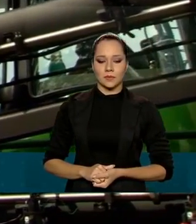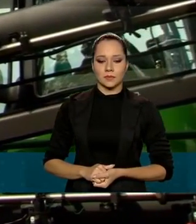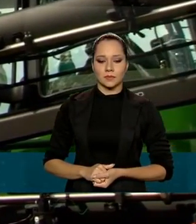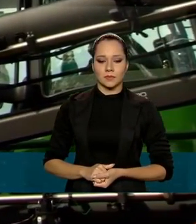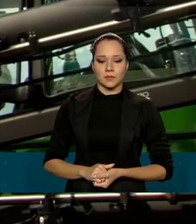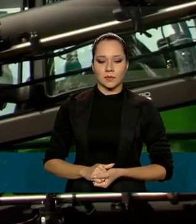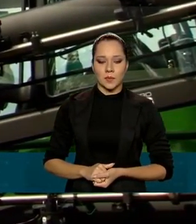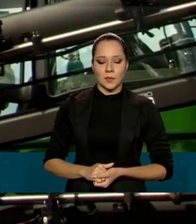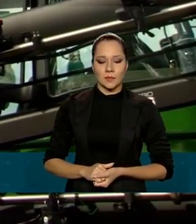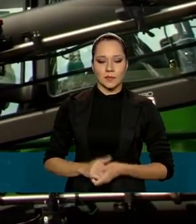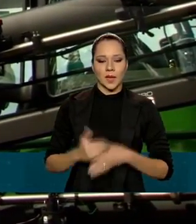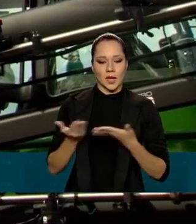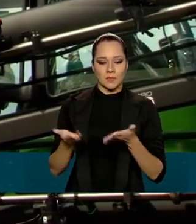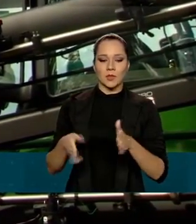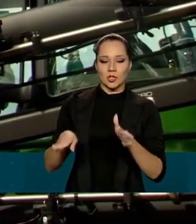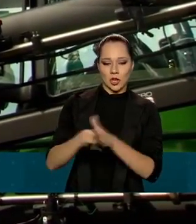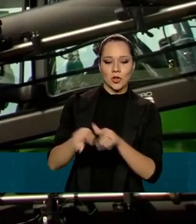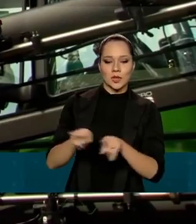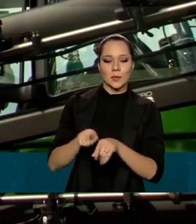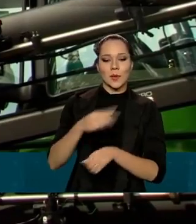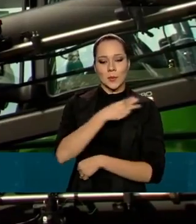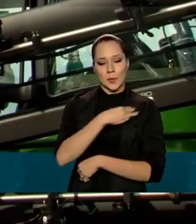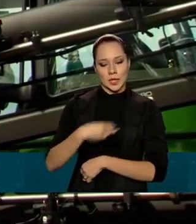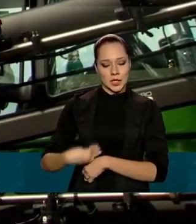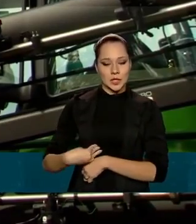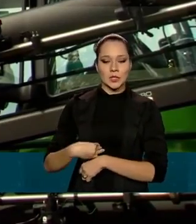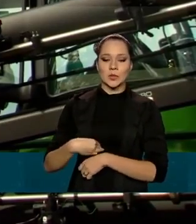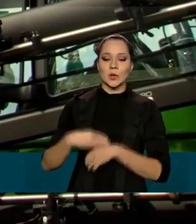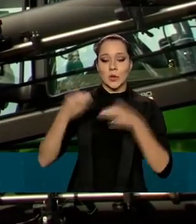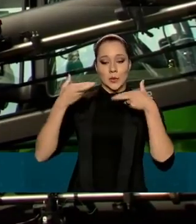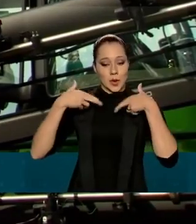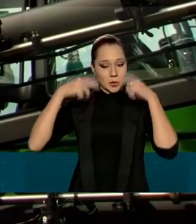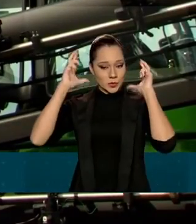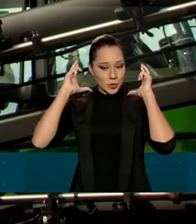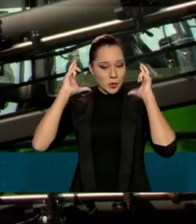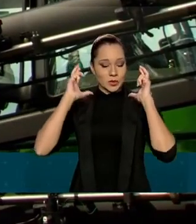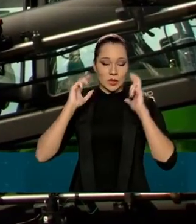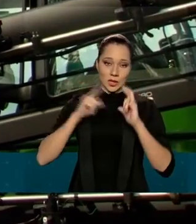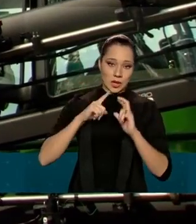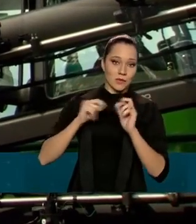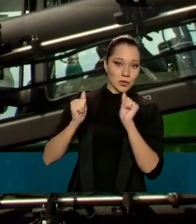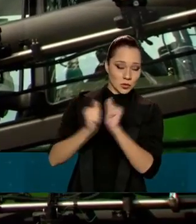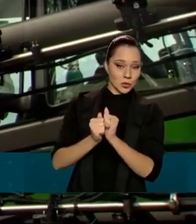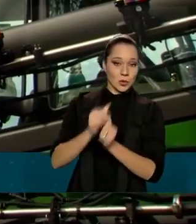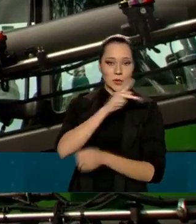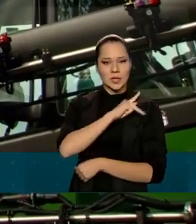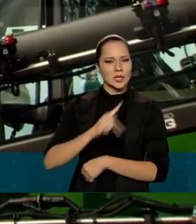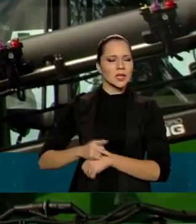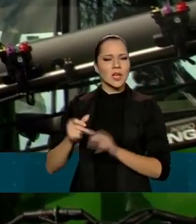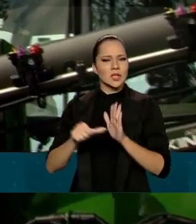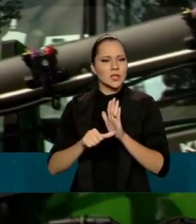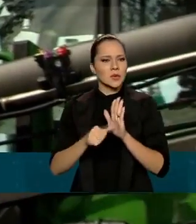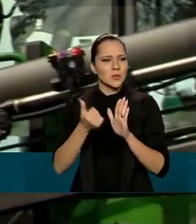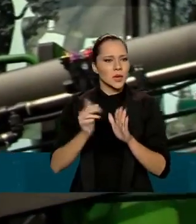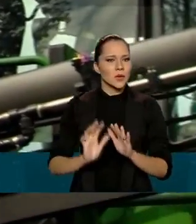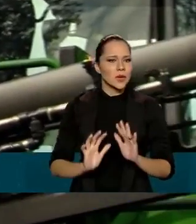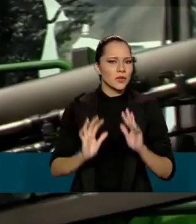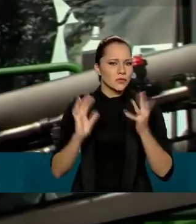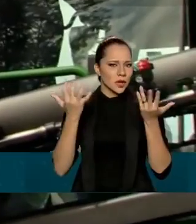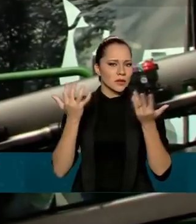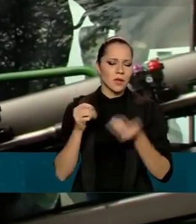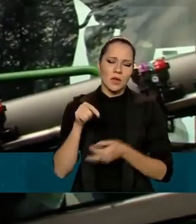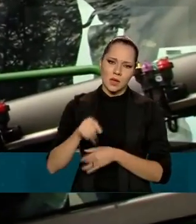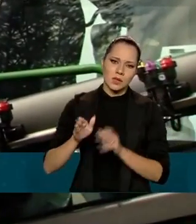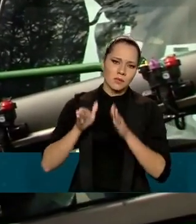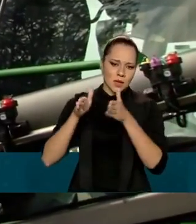Agora ali, acabou de chegar também o ministro da Ciência, Tecnologia e Inovações, Marcos Pontes, que estava junto com o presidente desde o primeiro evento em que